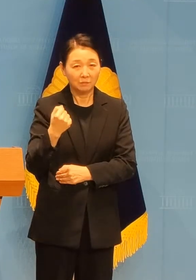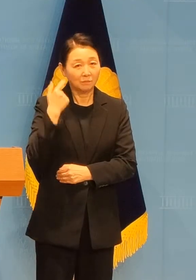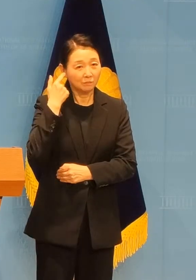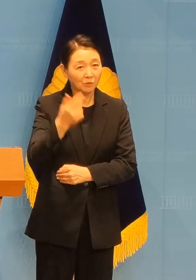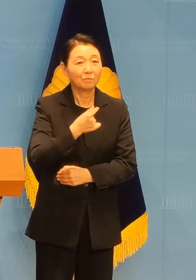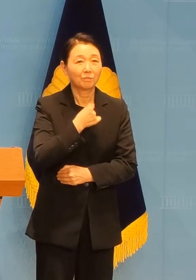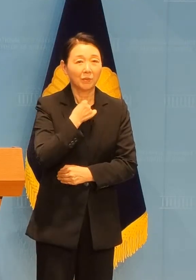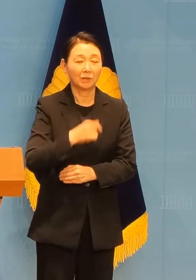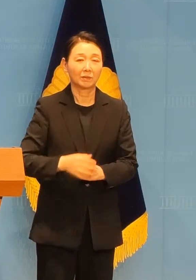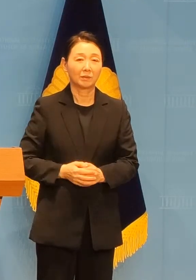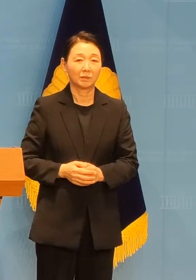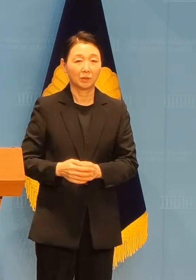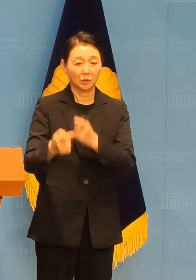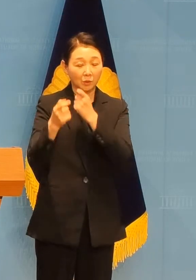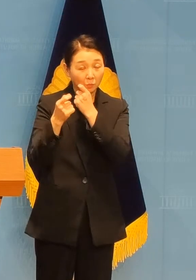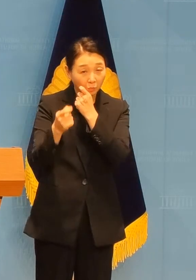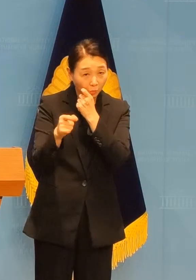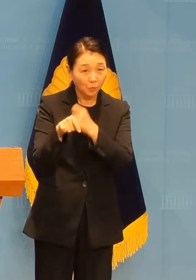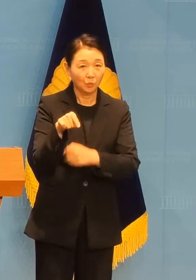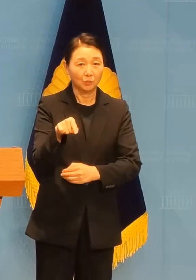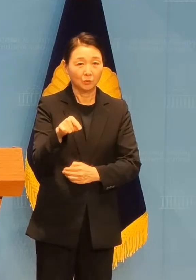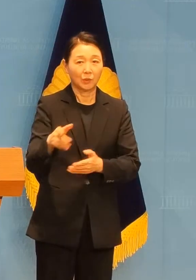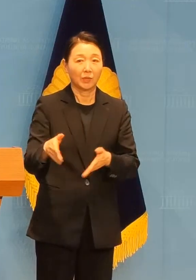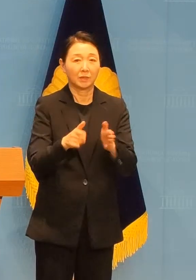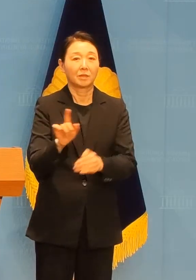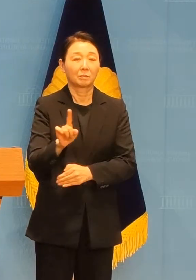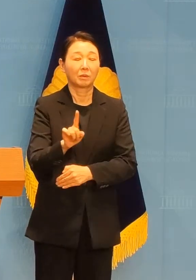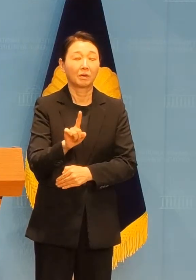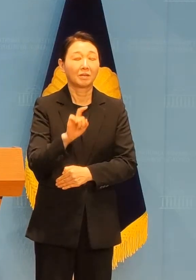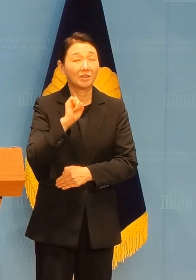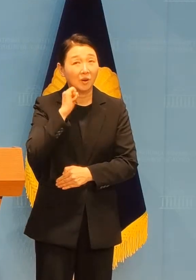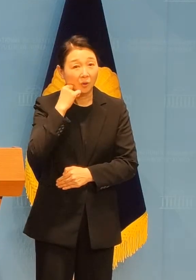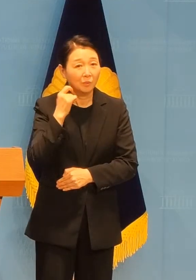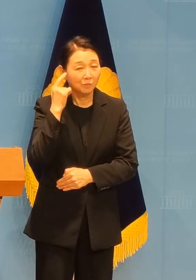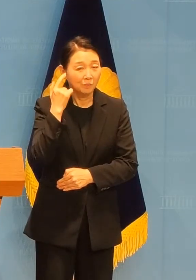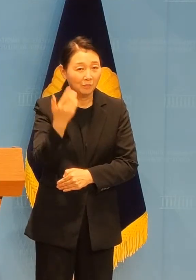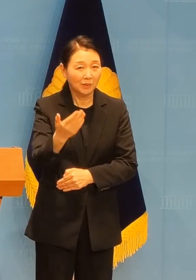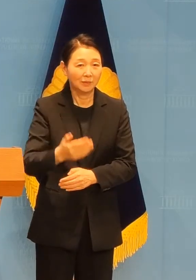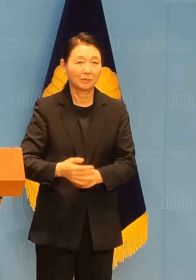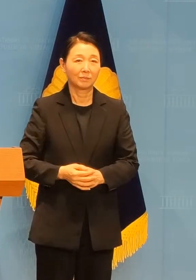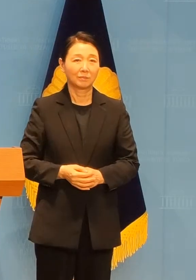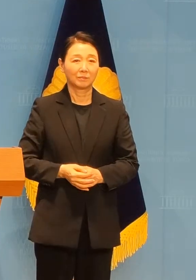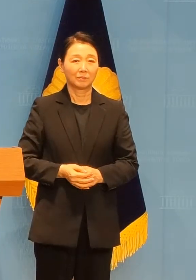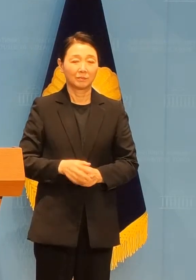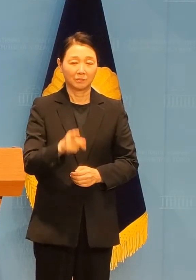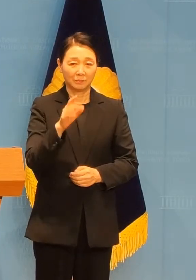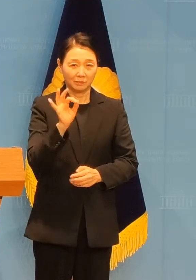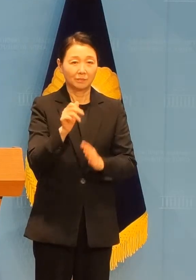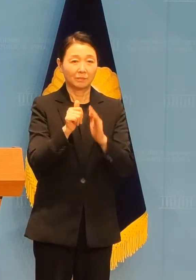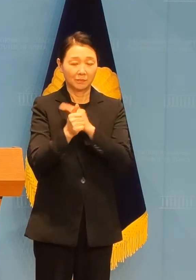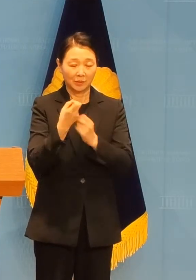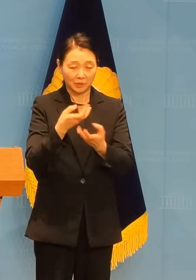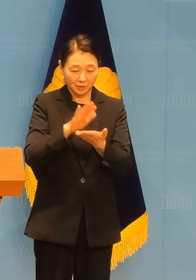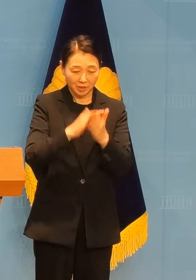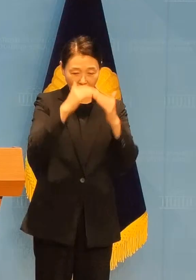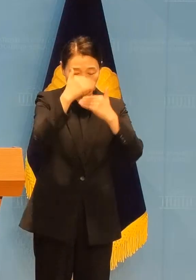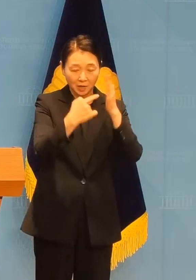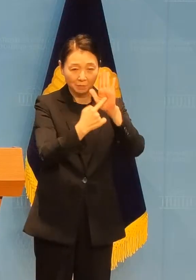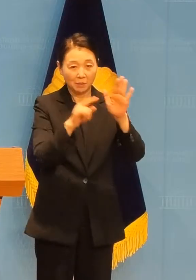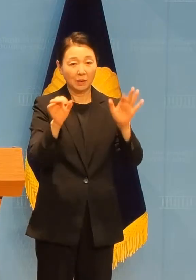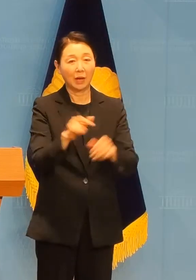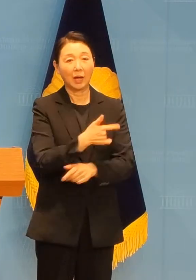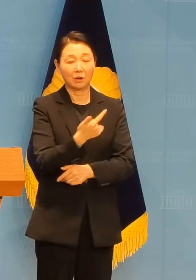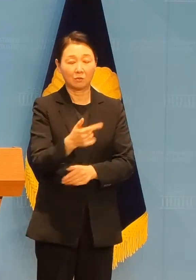묻습니다. 보수의 일이, 그 길이 그렇게도 어려운 일입니까? 장 대표는 새 신안을 발표한 지 하루